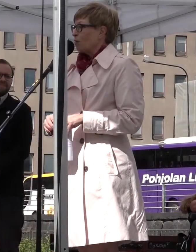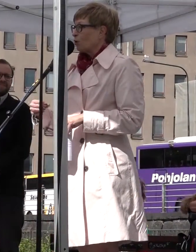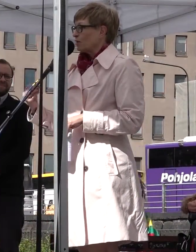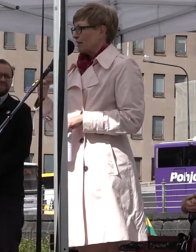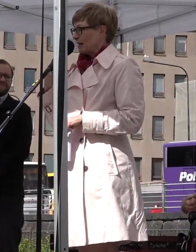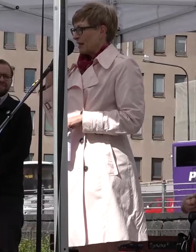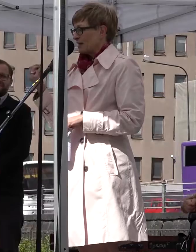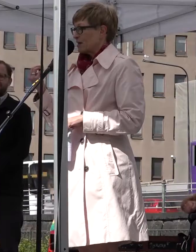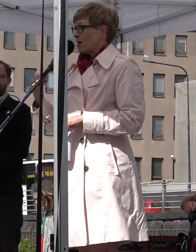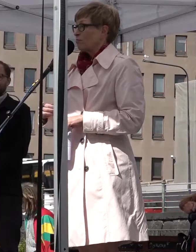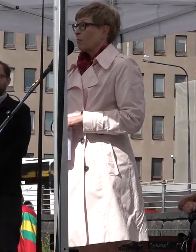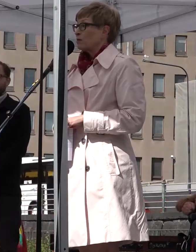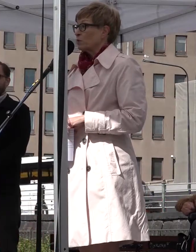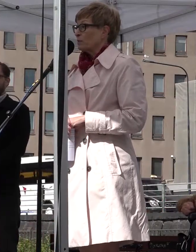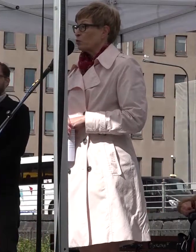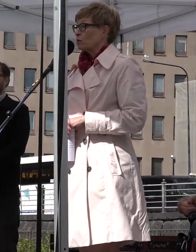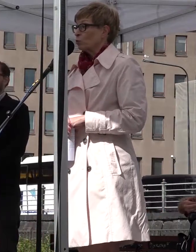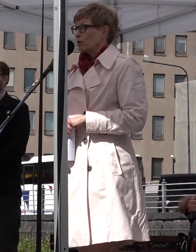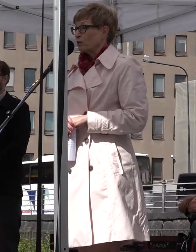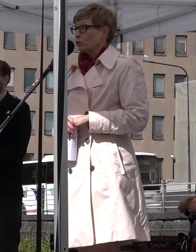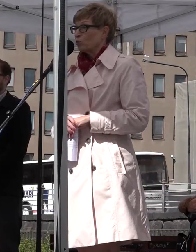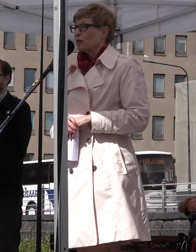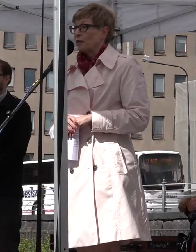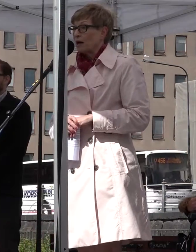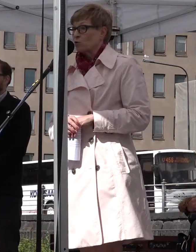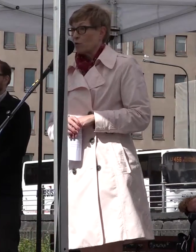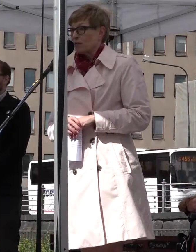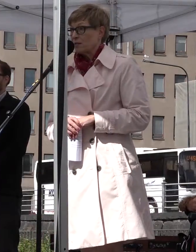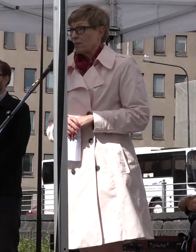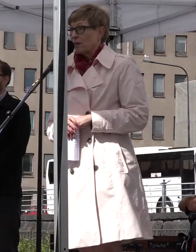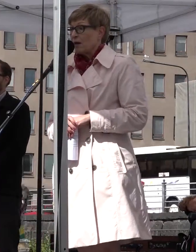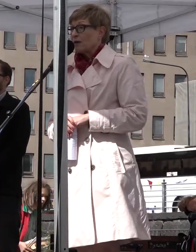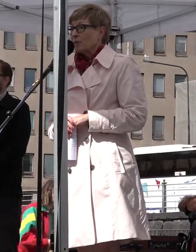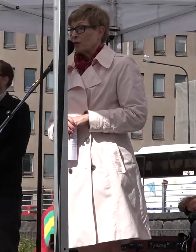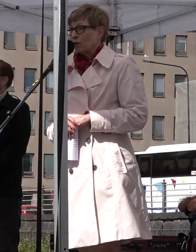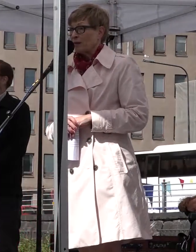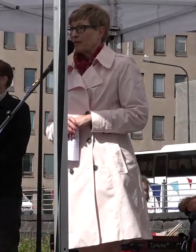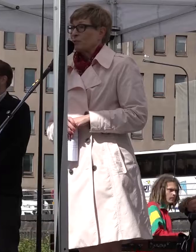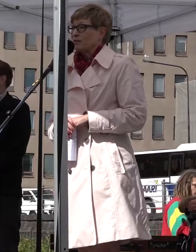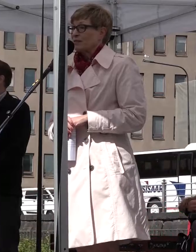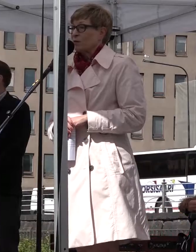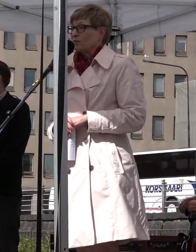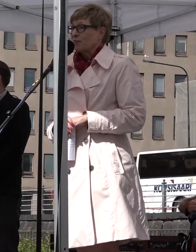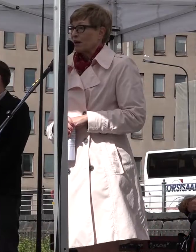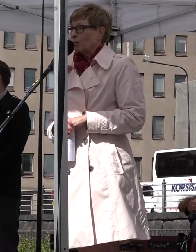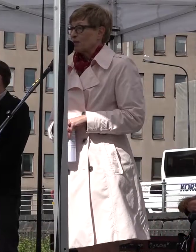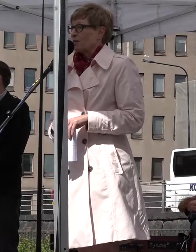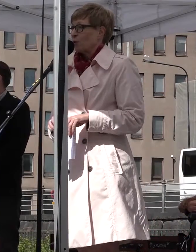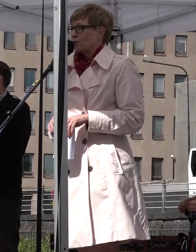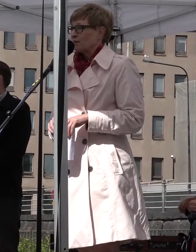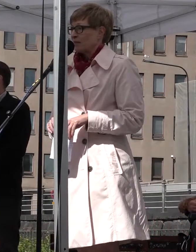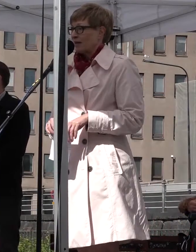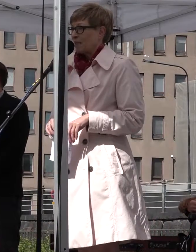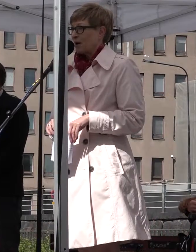ihmisenä, voitte edistää vammaissopimuksen tunnettavuutta täällä Suomessa. Ja me tulemme tietysti sitä omassa